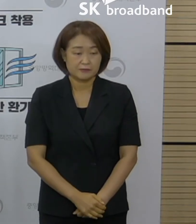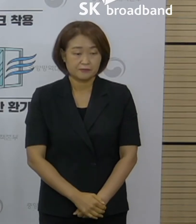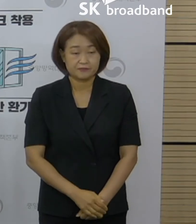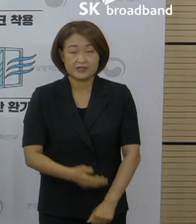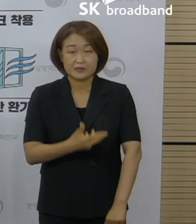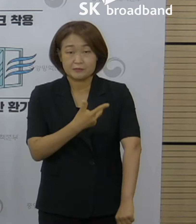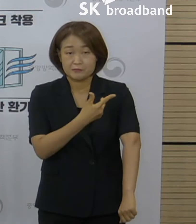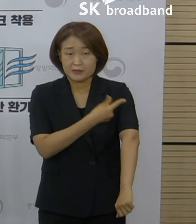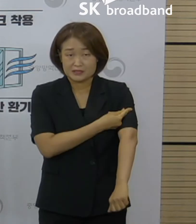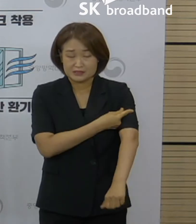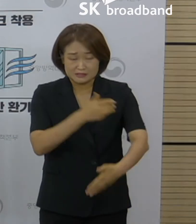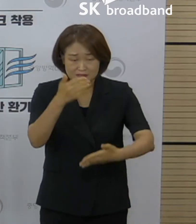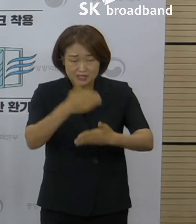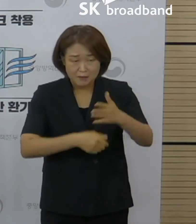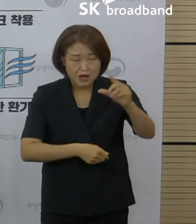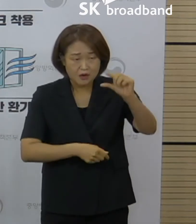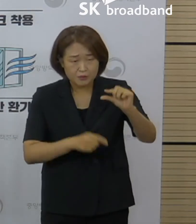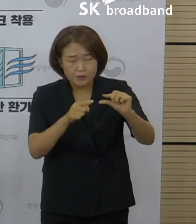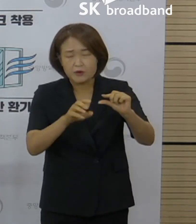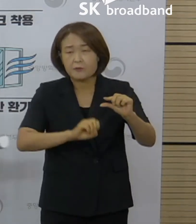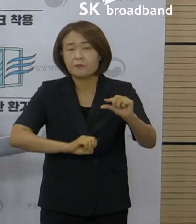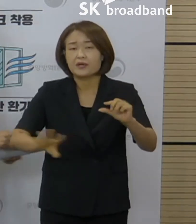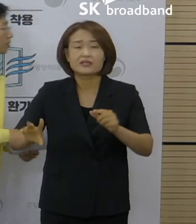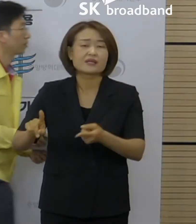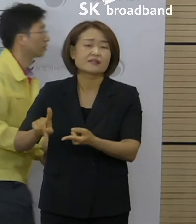질문 드리겠습니다. 방금은 박영준